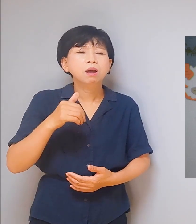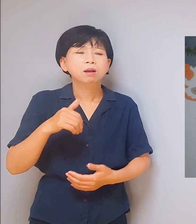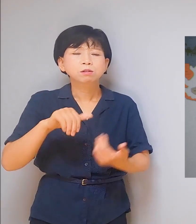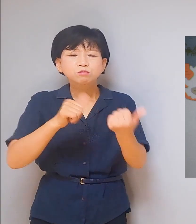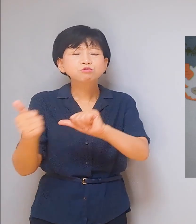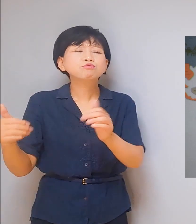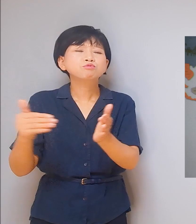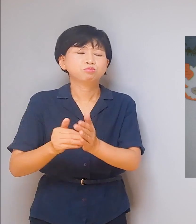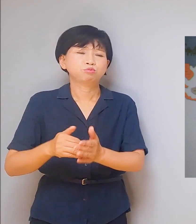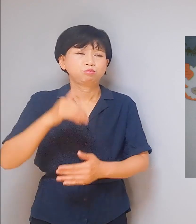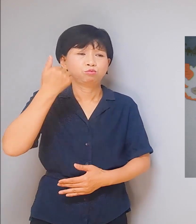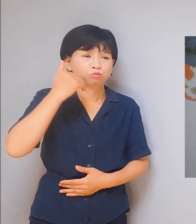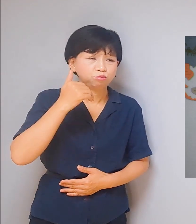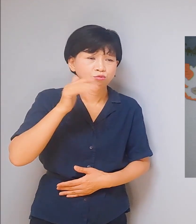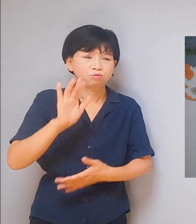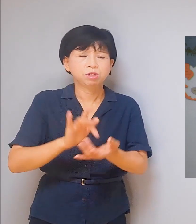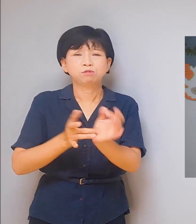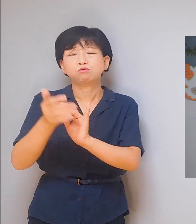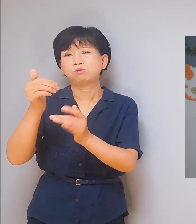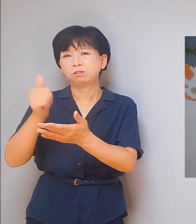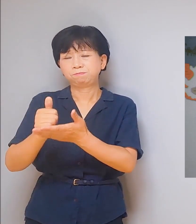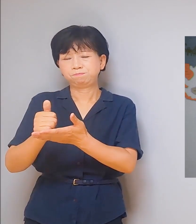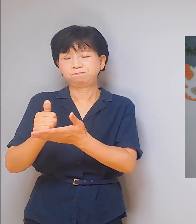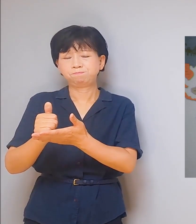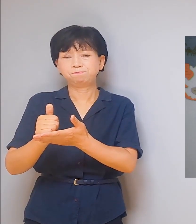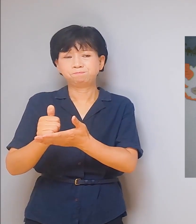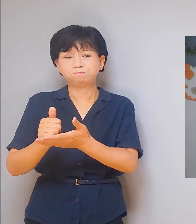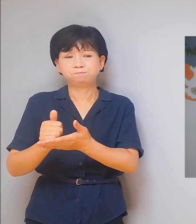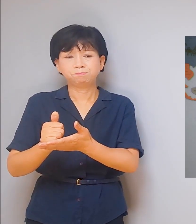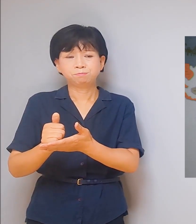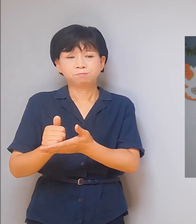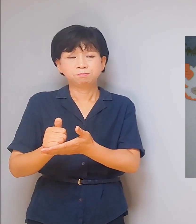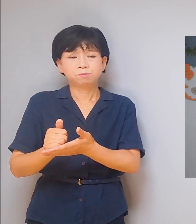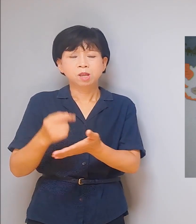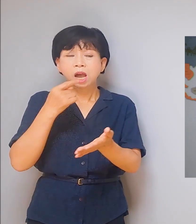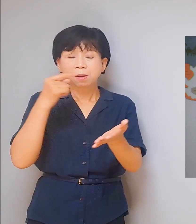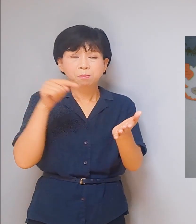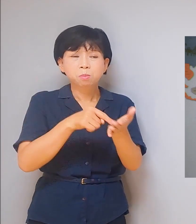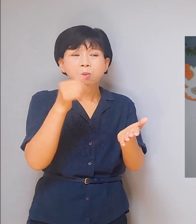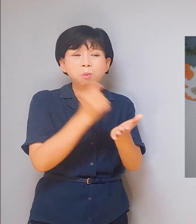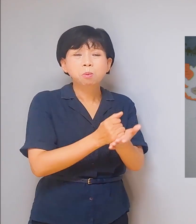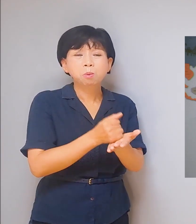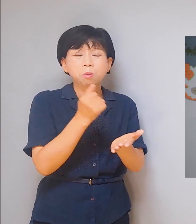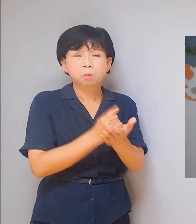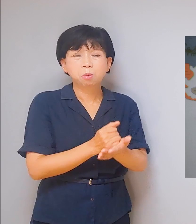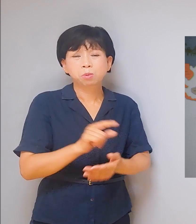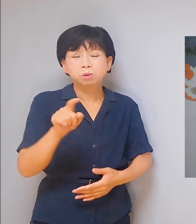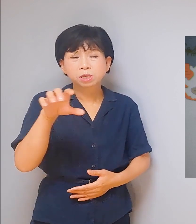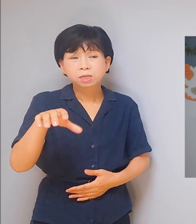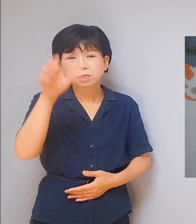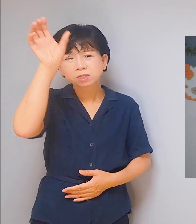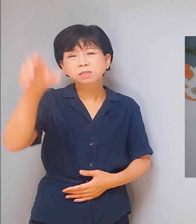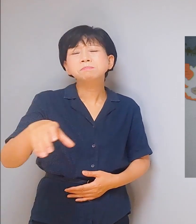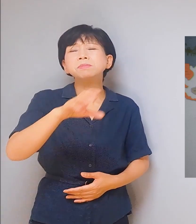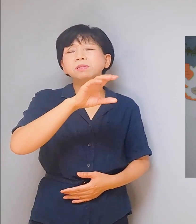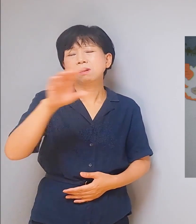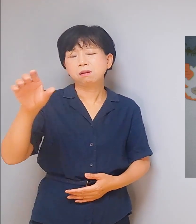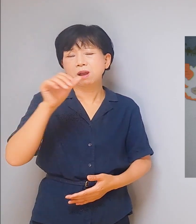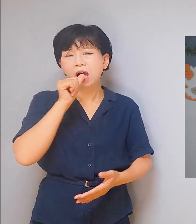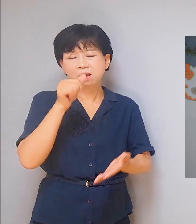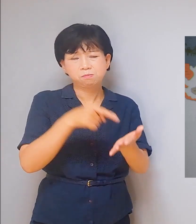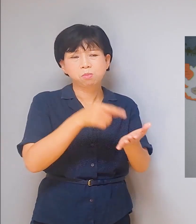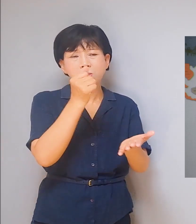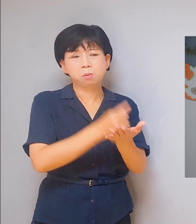누가요? 예수님이 죽으셨어요. 어디에 못 박혀 죽으셨죠? 십자가에 못 박혀 죽으셨어요. 우리의